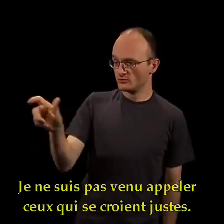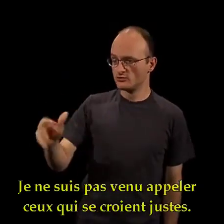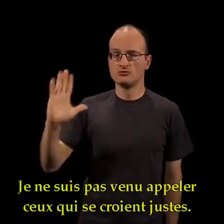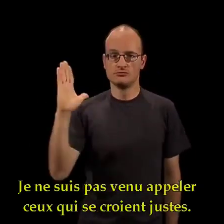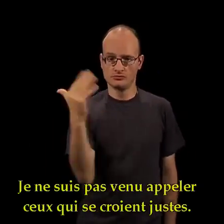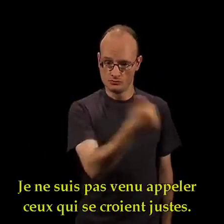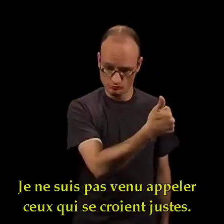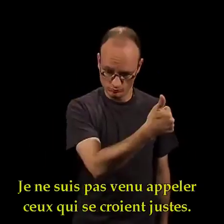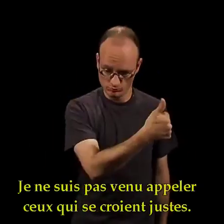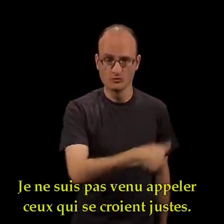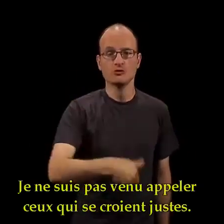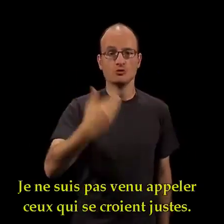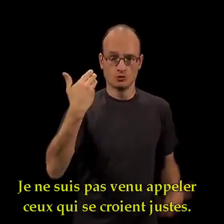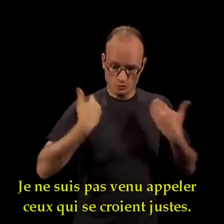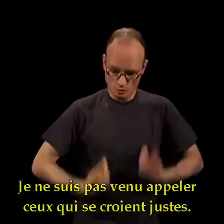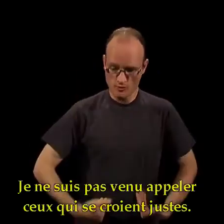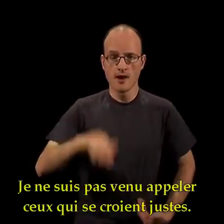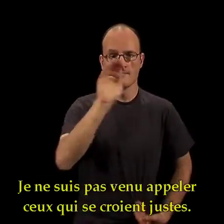Je ne suis pas venu appeler ceux qui se croient justes.